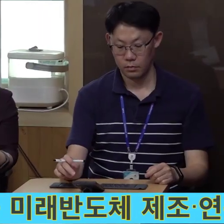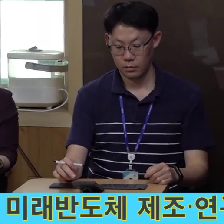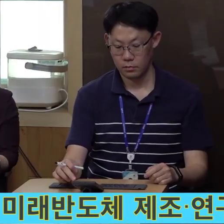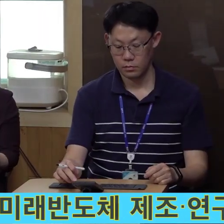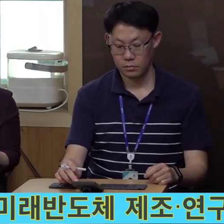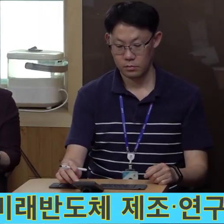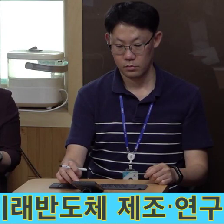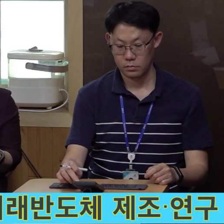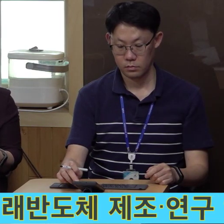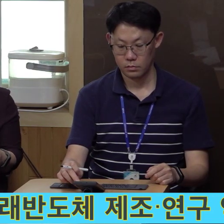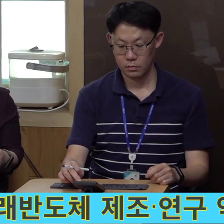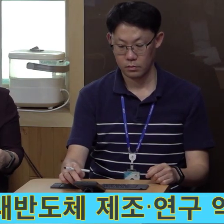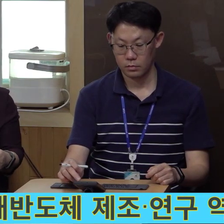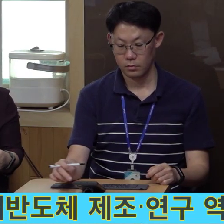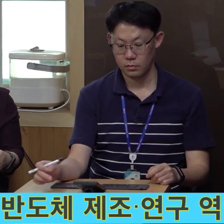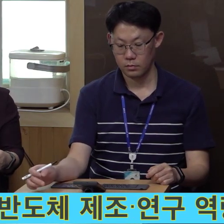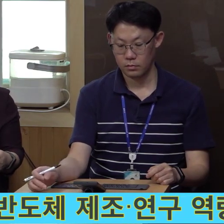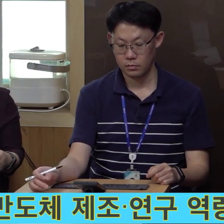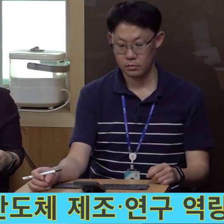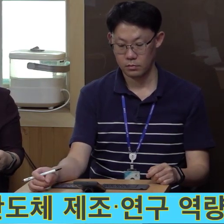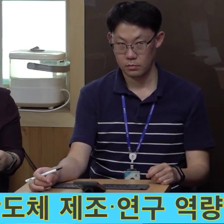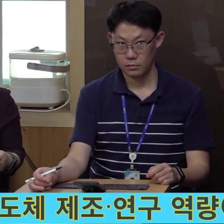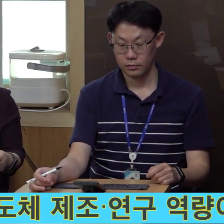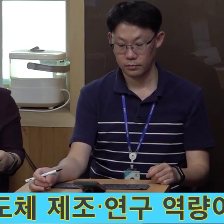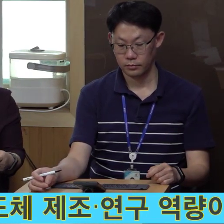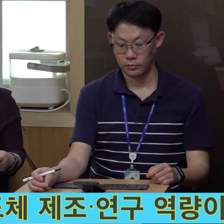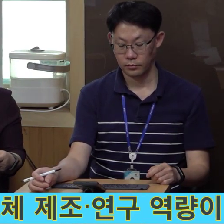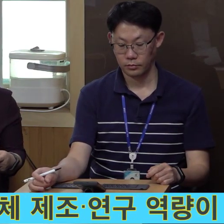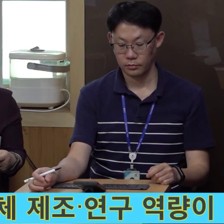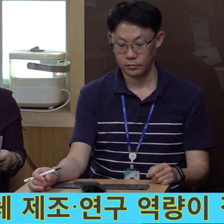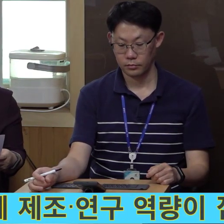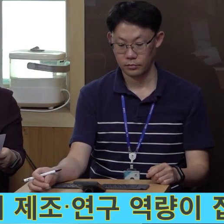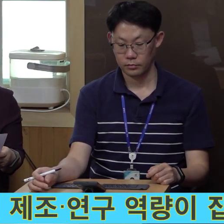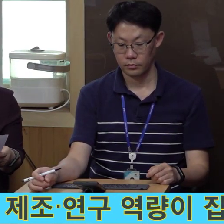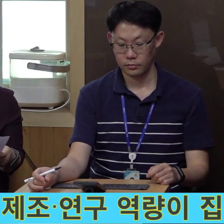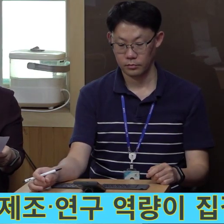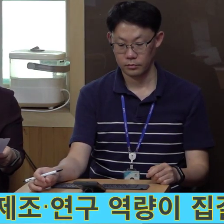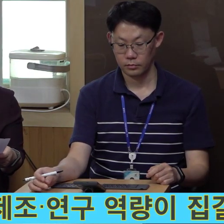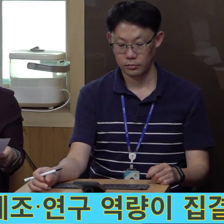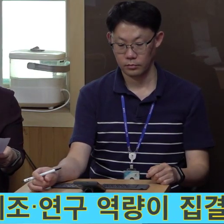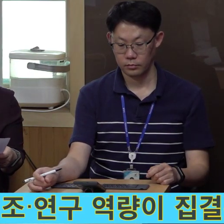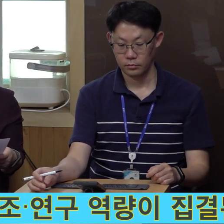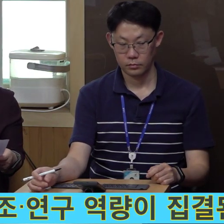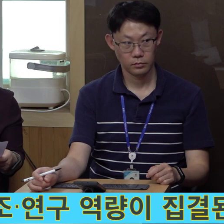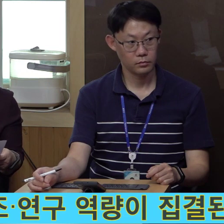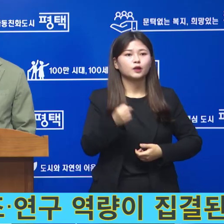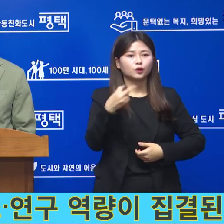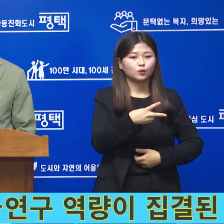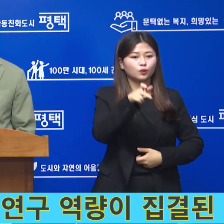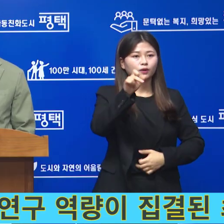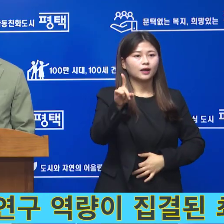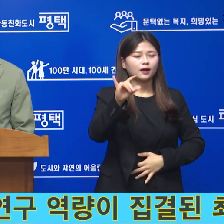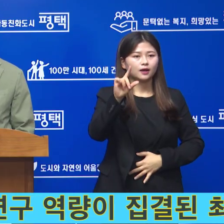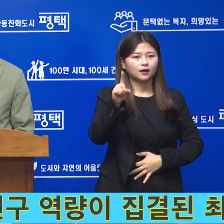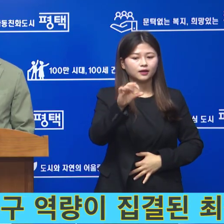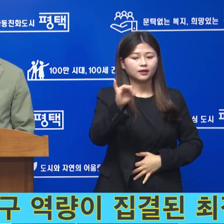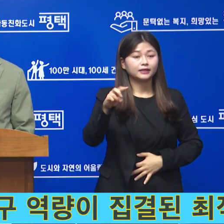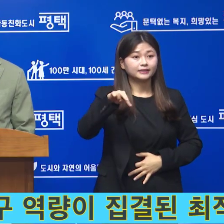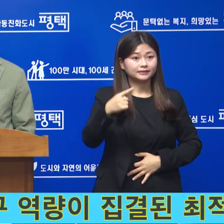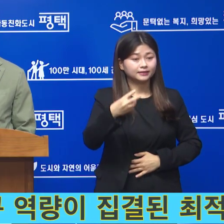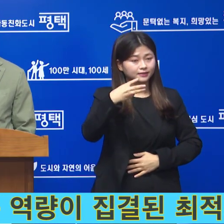기업들이 조속히 그다음에 입주할 수 있도록 협조를 최대한 할 것이며 그리고 카이스트를 비롯해서 아까